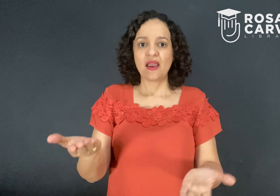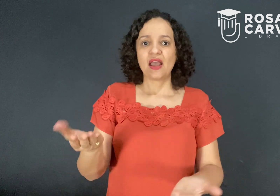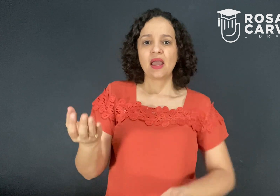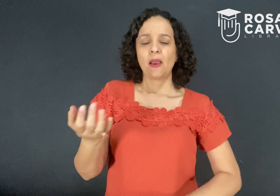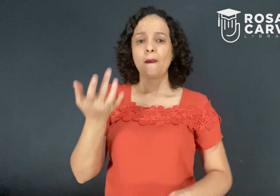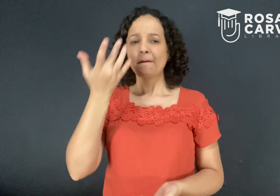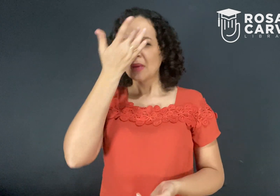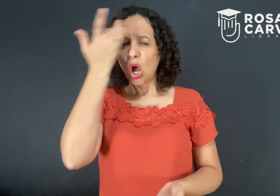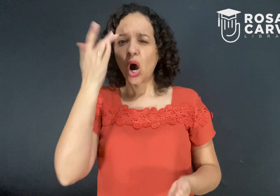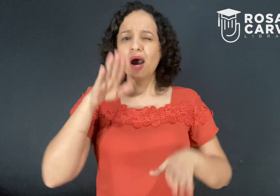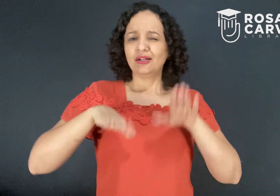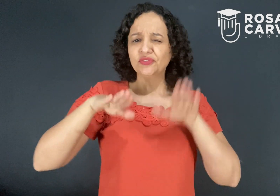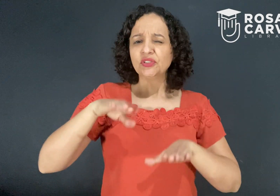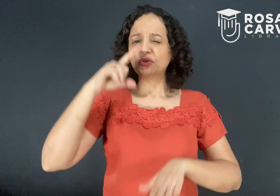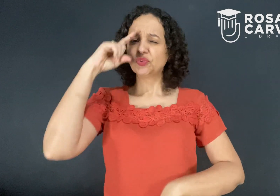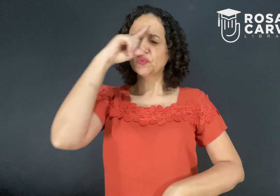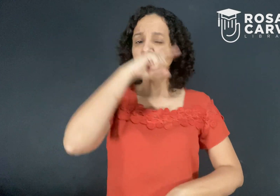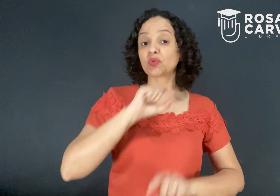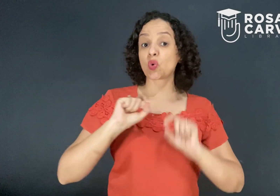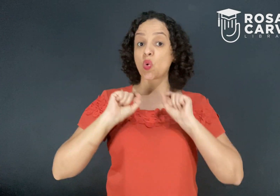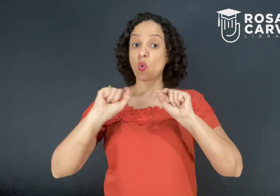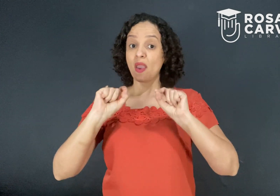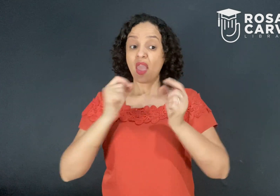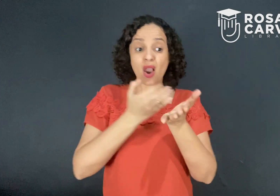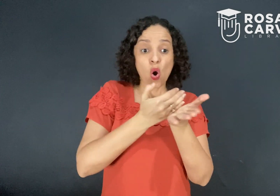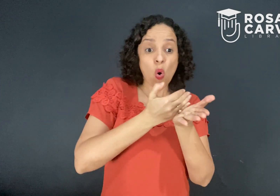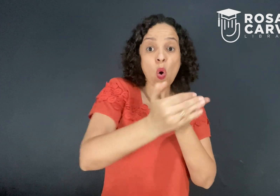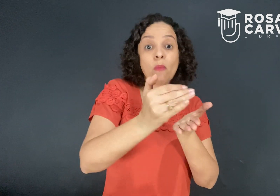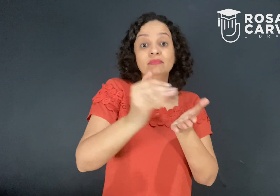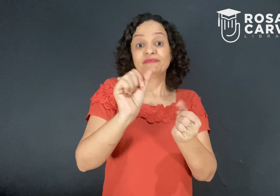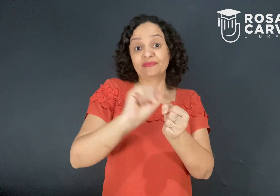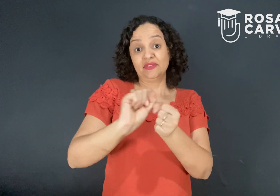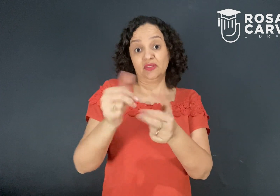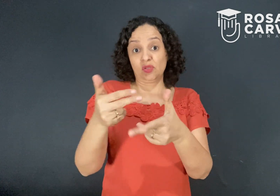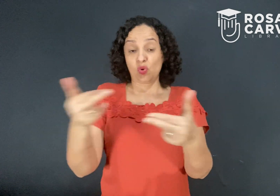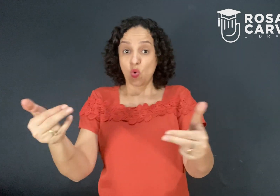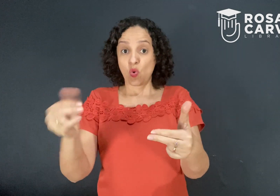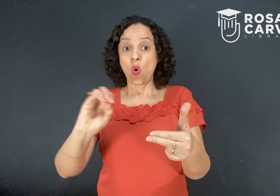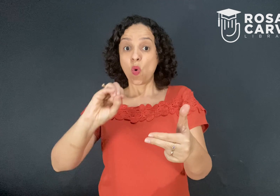também têm dificuldade para iniciar ou terminar uma